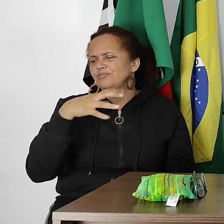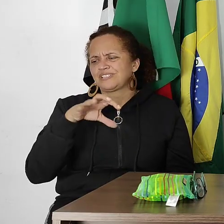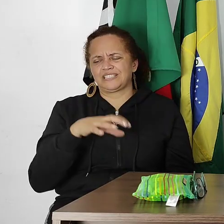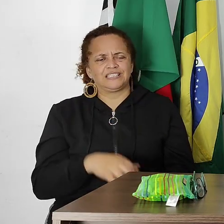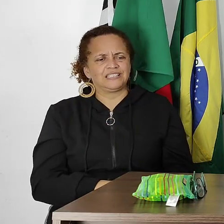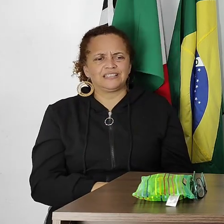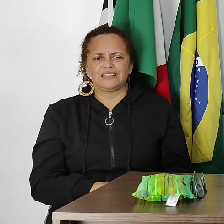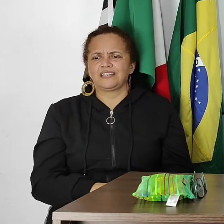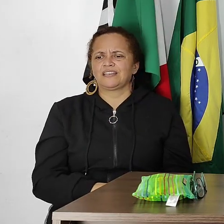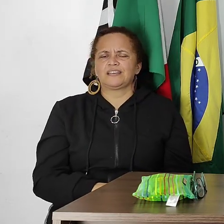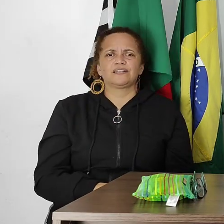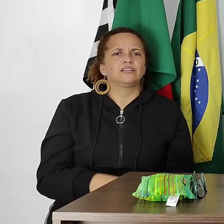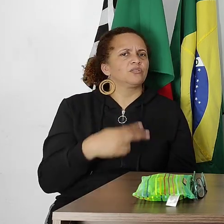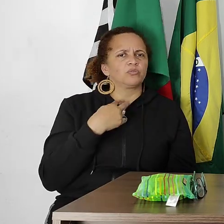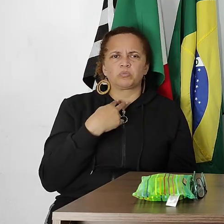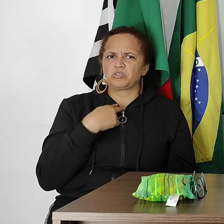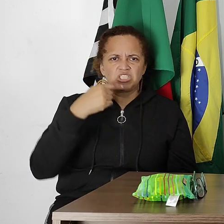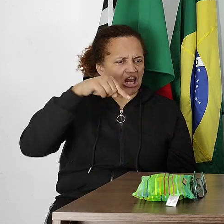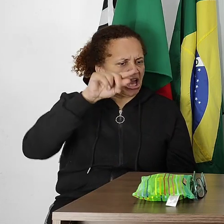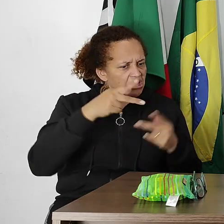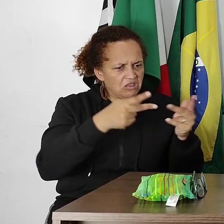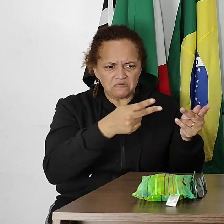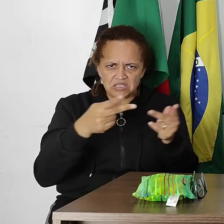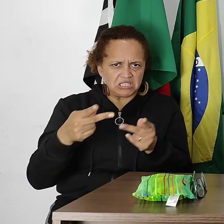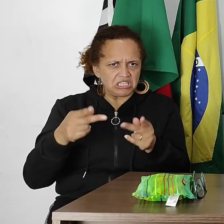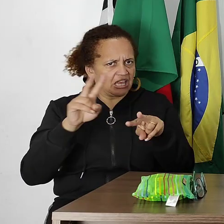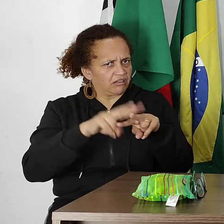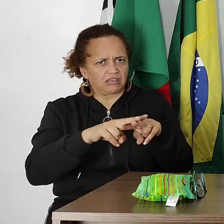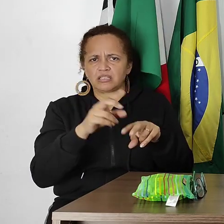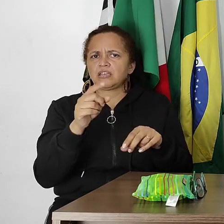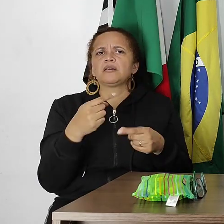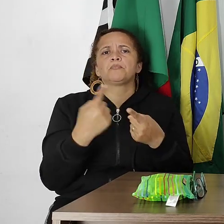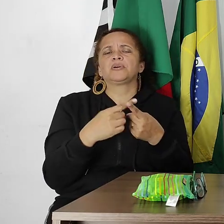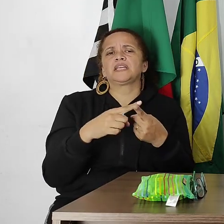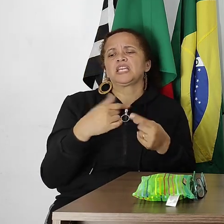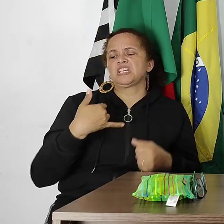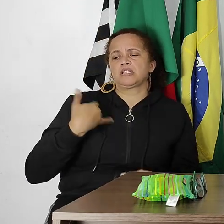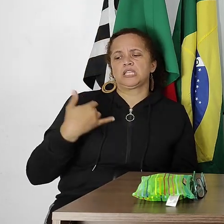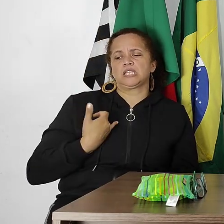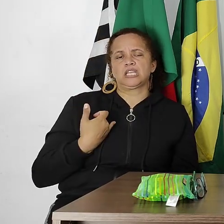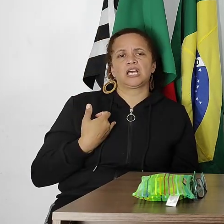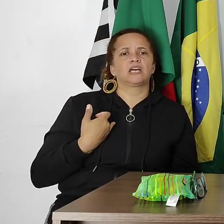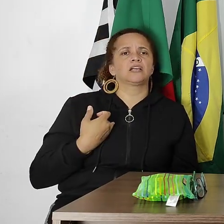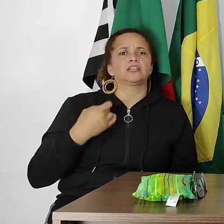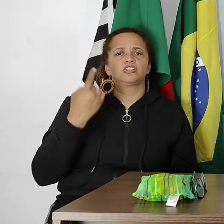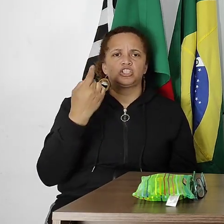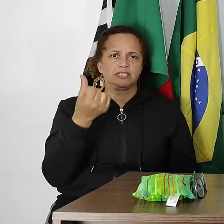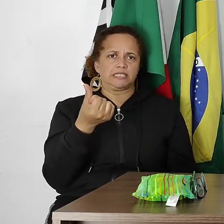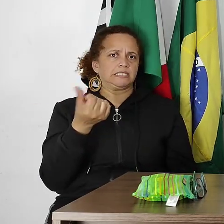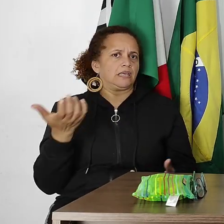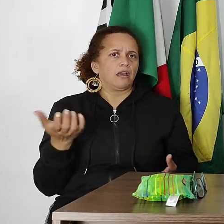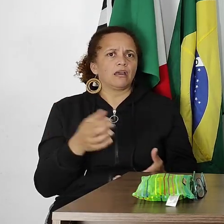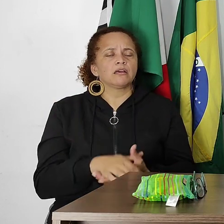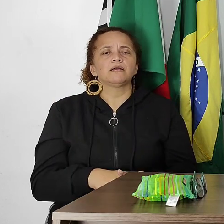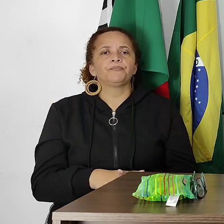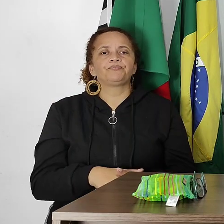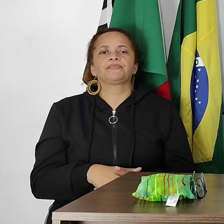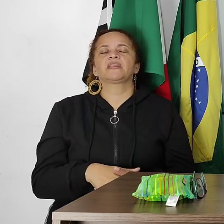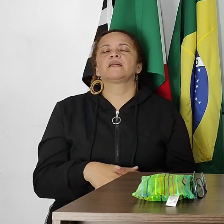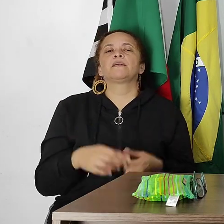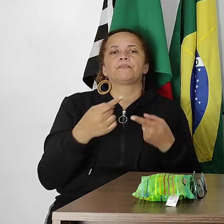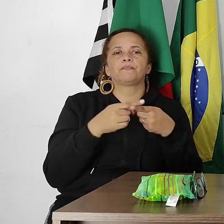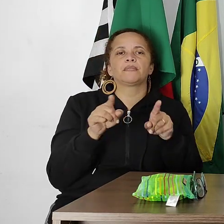menor, eu não podia ainda visitar ele, né? Ele já era maior. E ele me escrevia muito, ele escrevia, falava